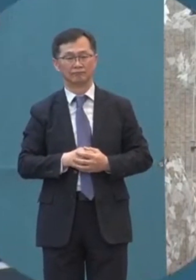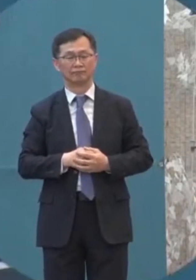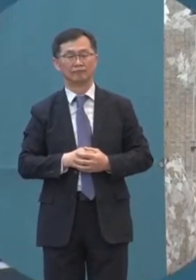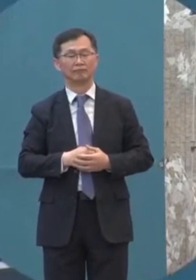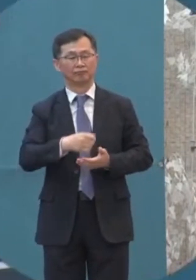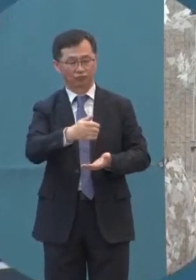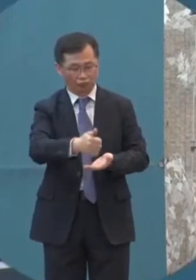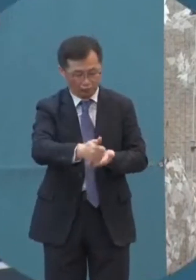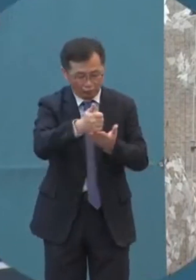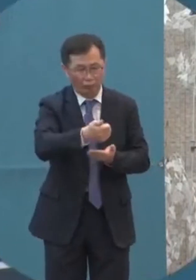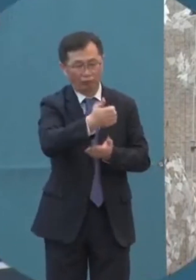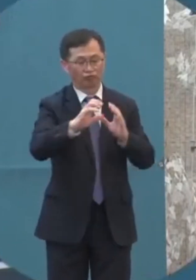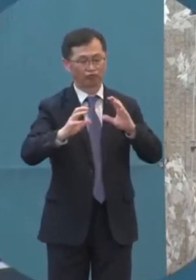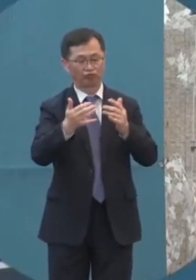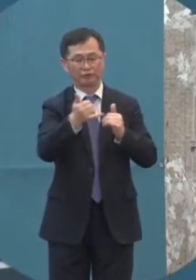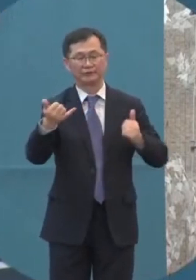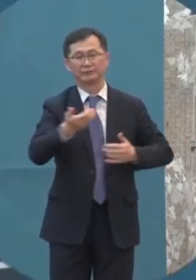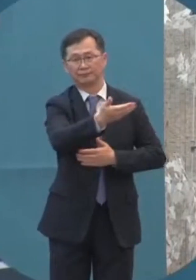존경하는 국민 여러분,